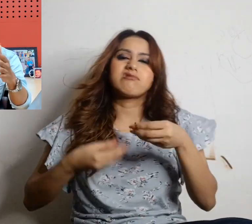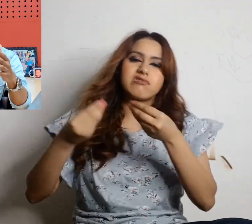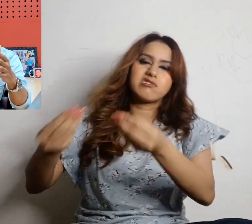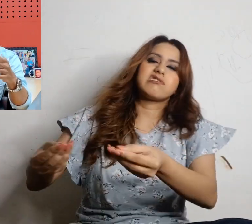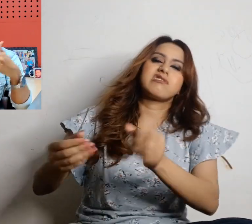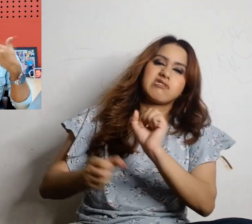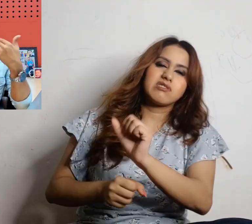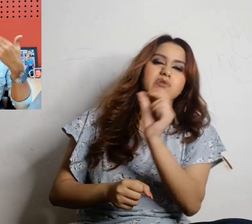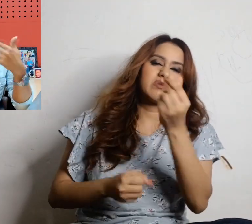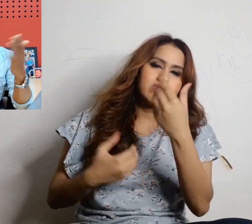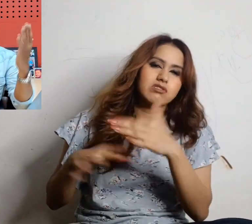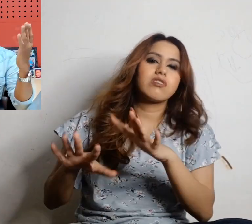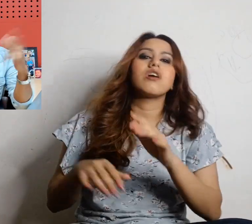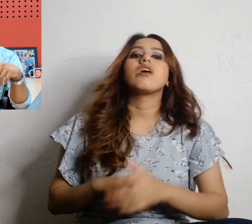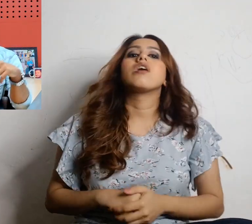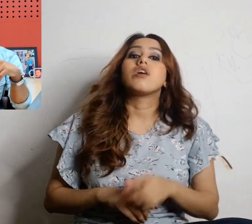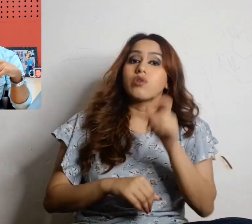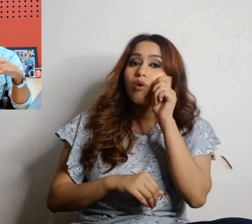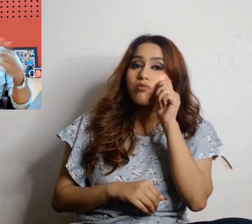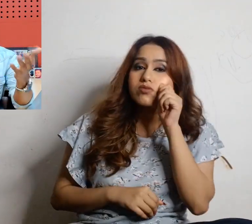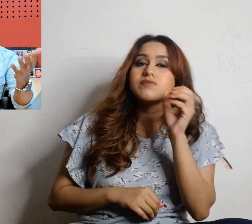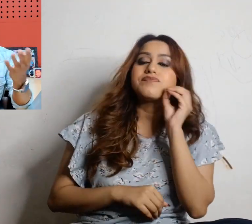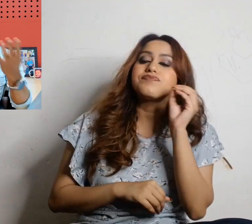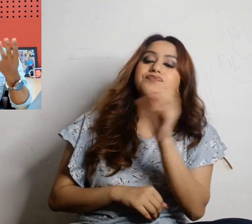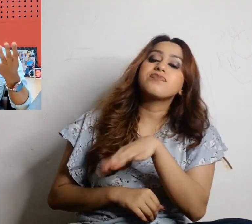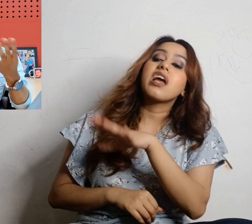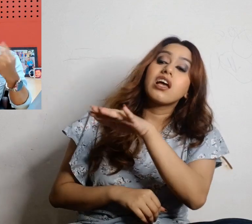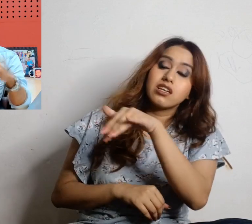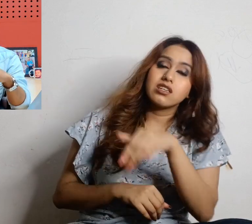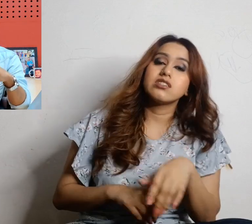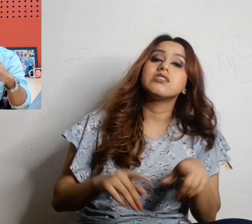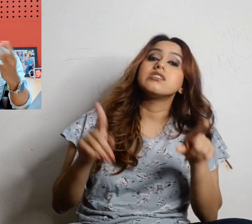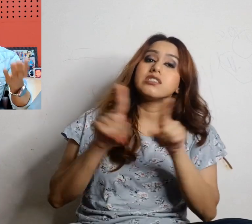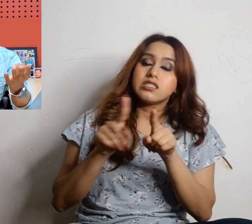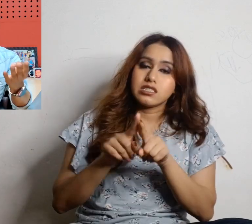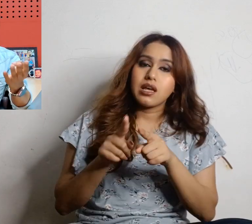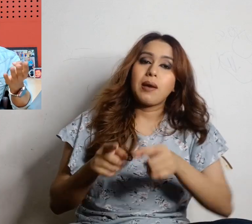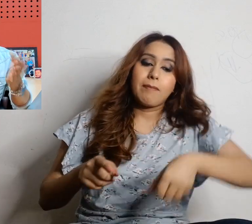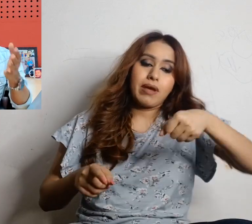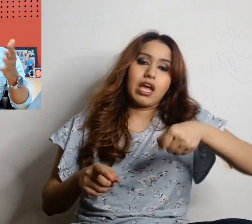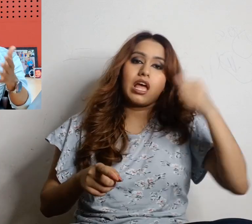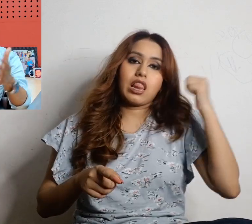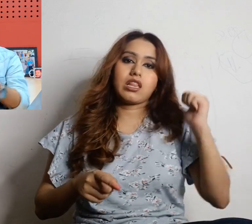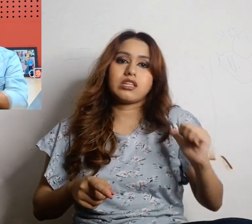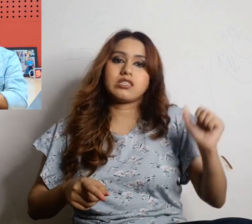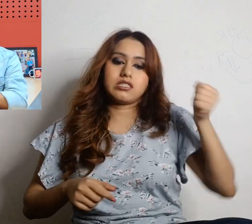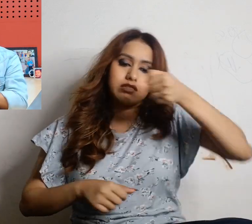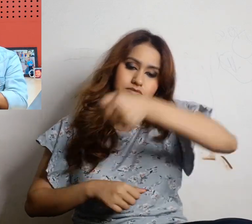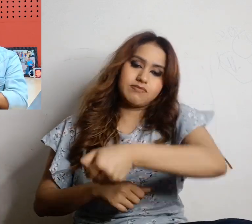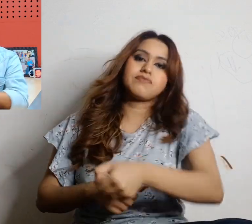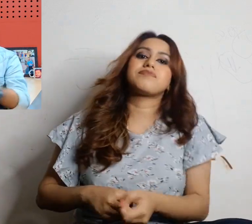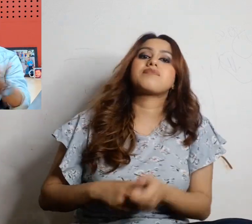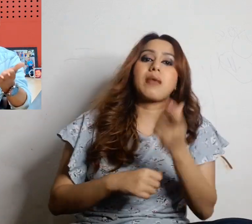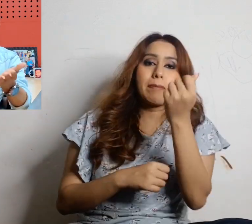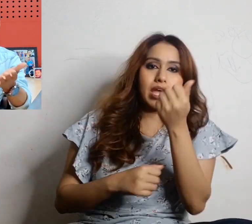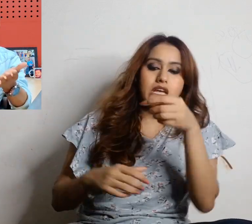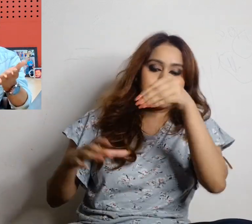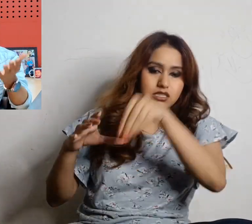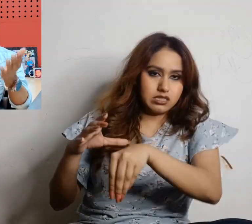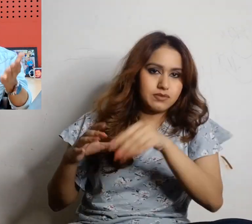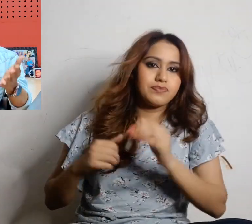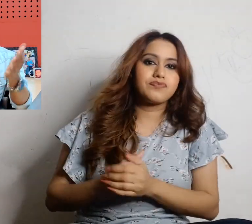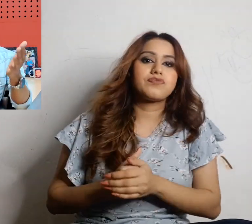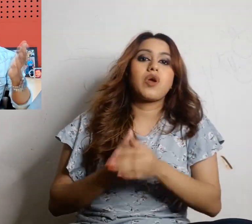इस सामान को देखो और यात्रा पर निकल जाओ। लड़के ने देखा, उसमें 4 जोड़ी कपड़े थे, एक टॉर्च थी, कुछ खाने पीने का सामान था, कुछ पैसे